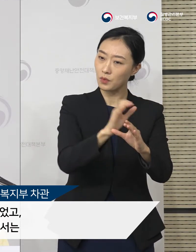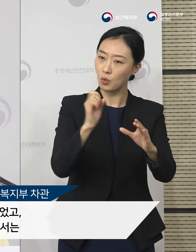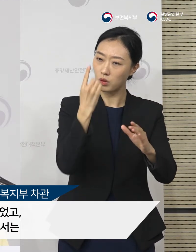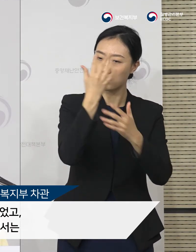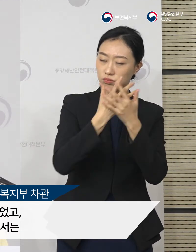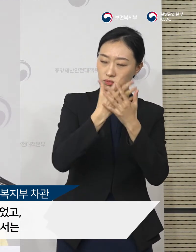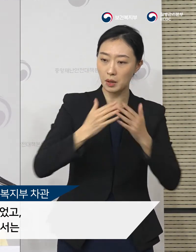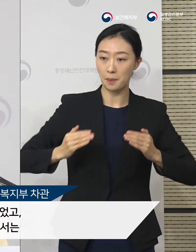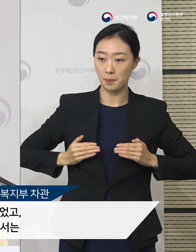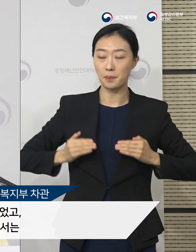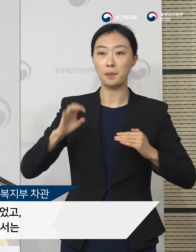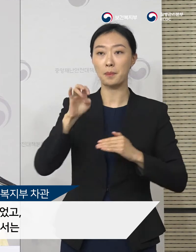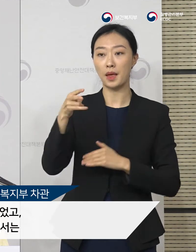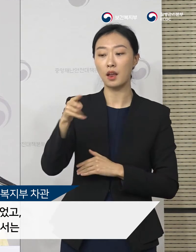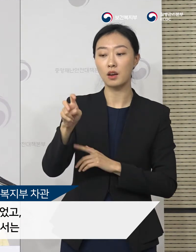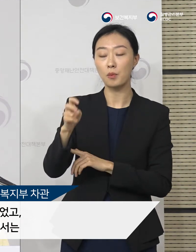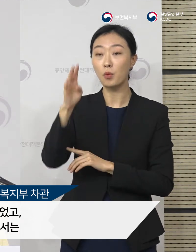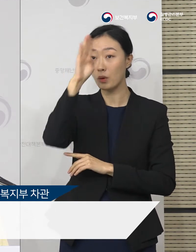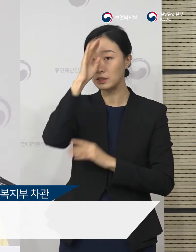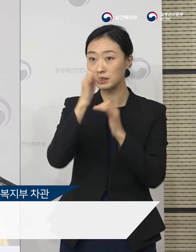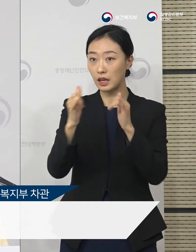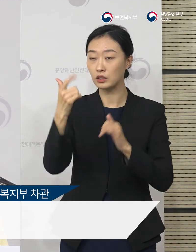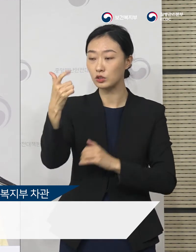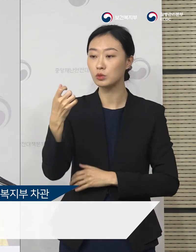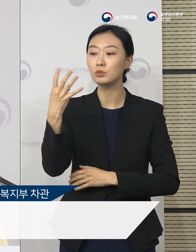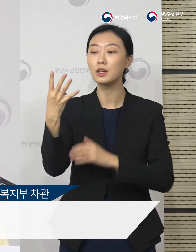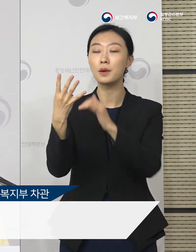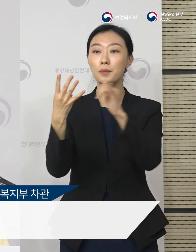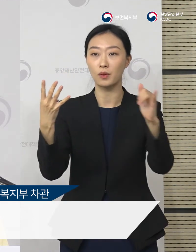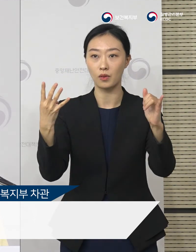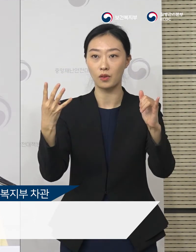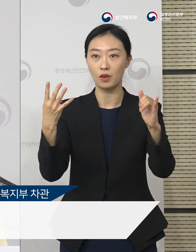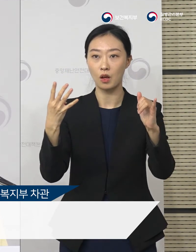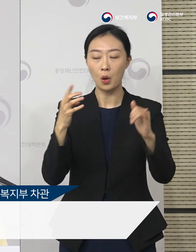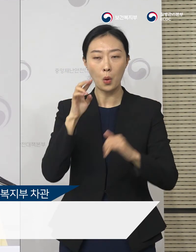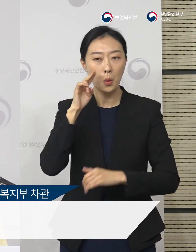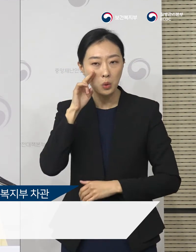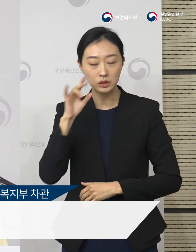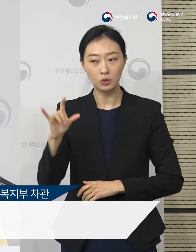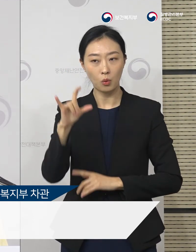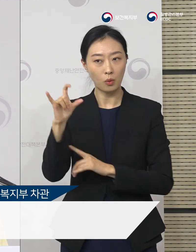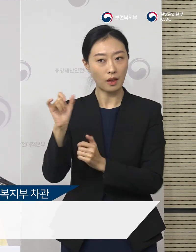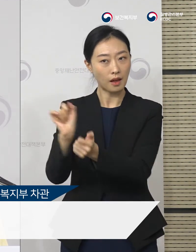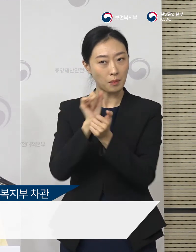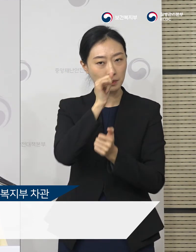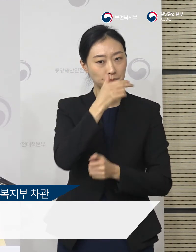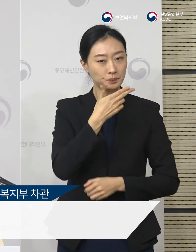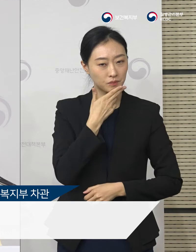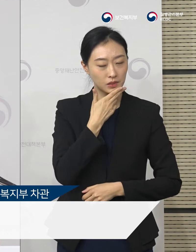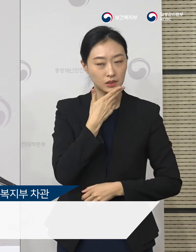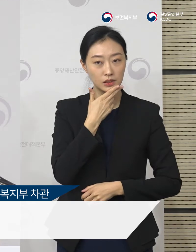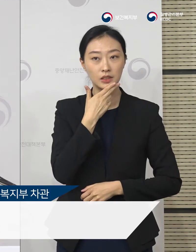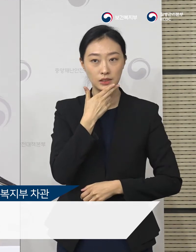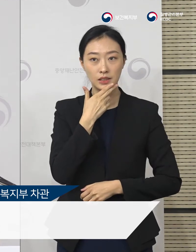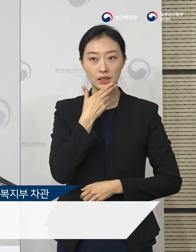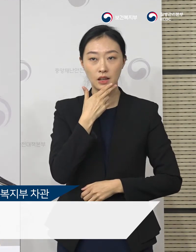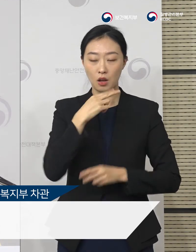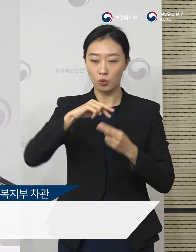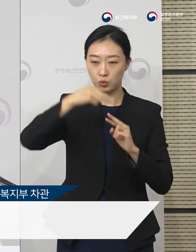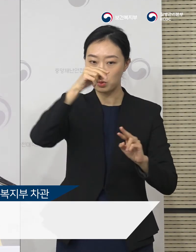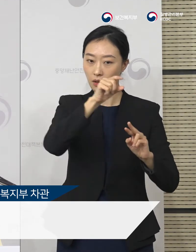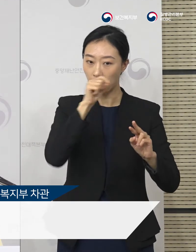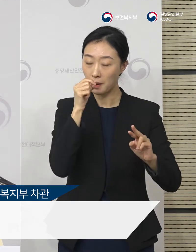환자 54명에 대해서는 혹시 코로나19 감염인지를 확인하기 위하여 진단검사를